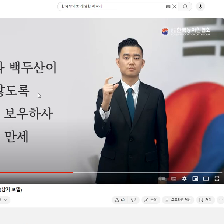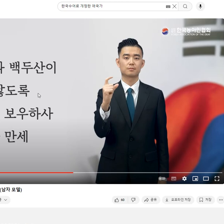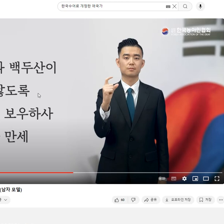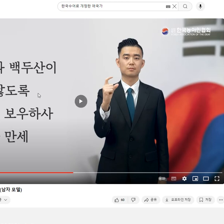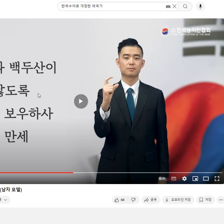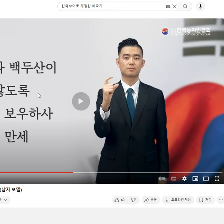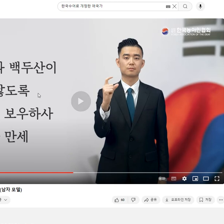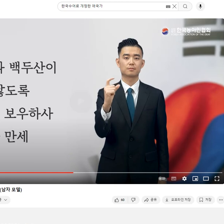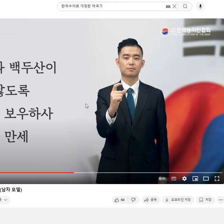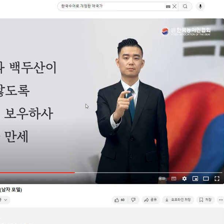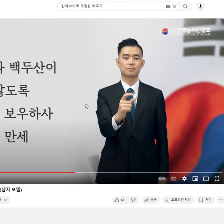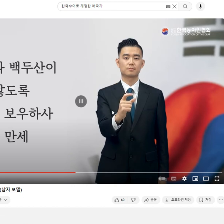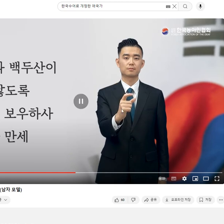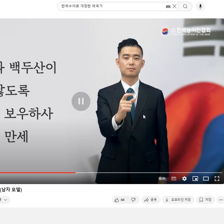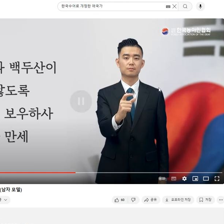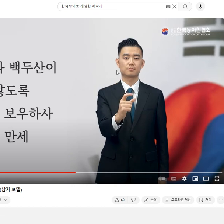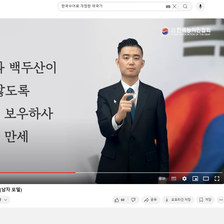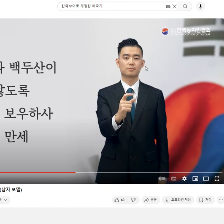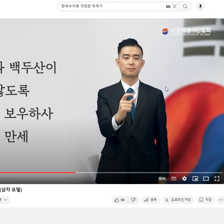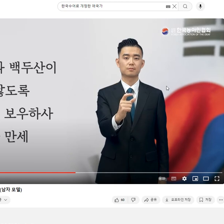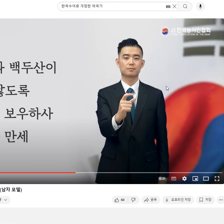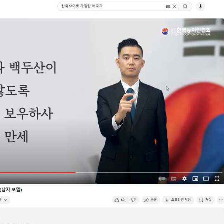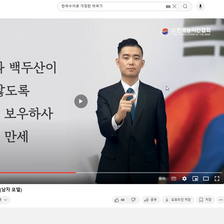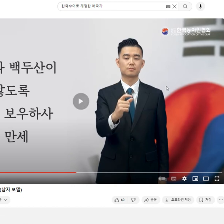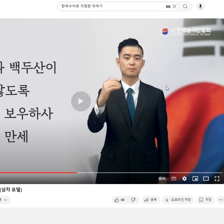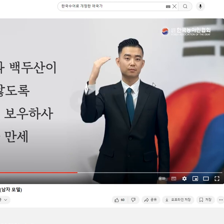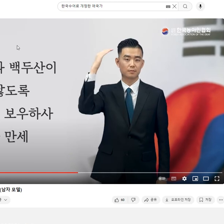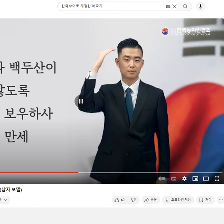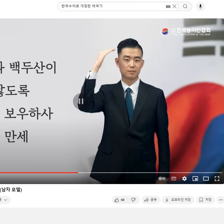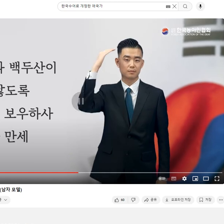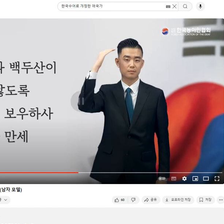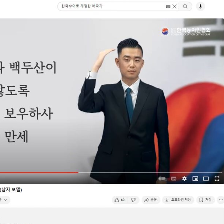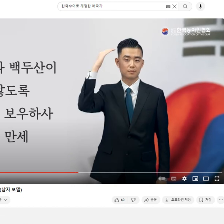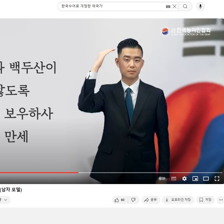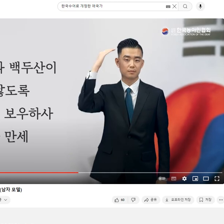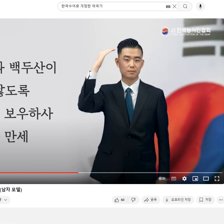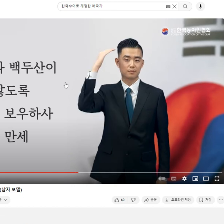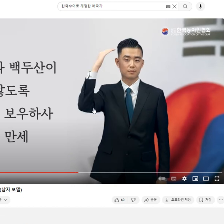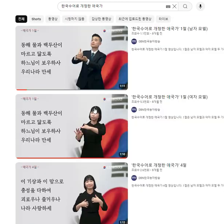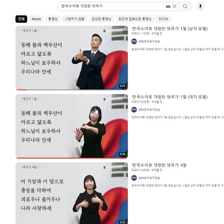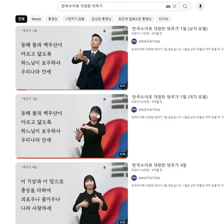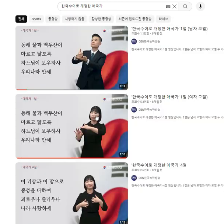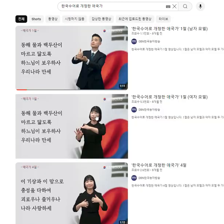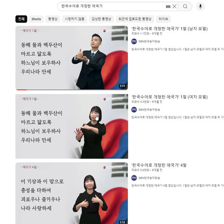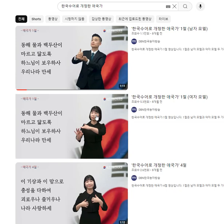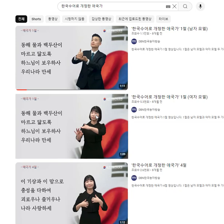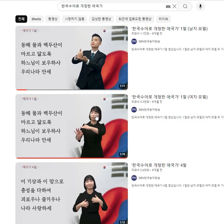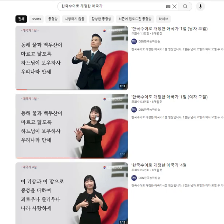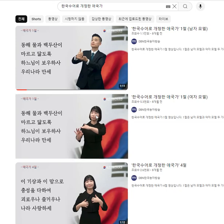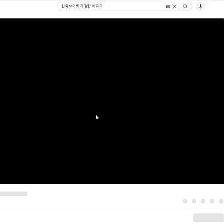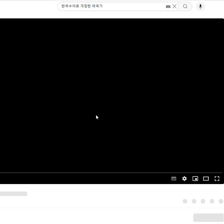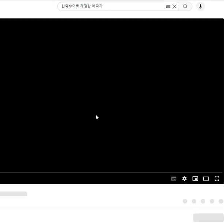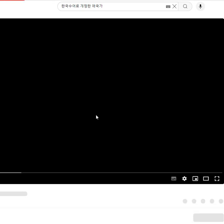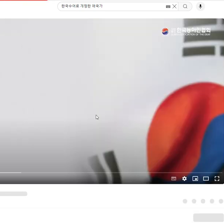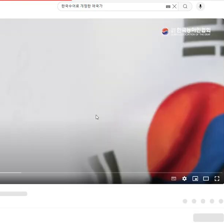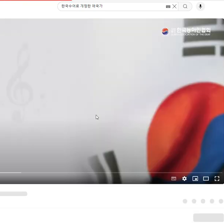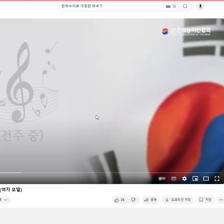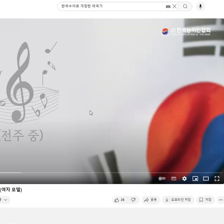이거는 수화문법에 안 맞아요. 이거는. 근데 이거 여자 모델도 마찬가지시던데. 그러니까